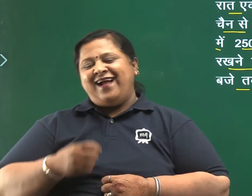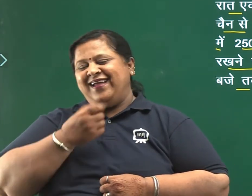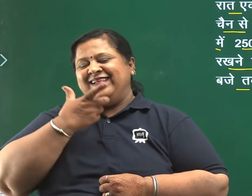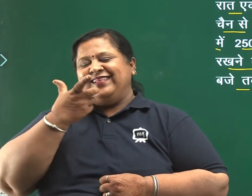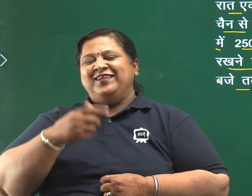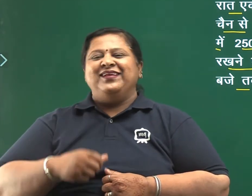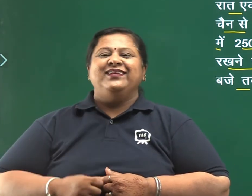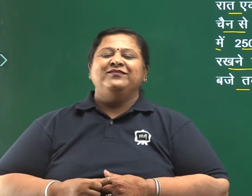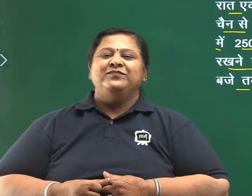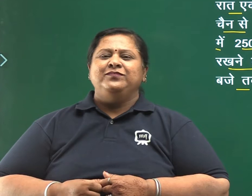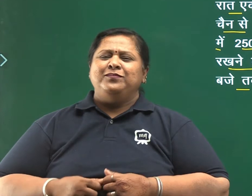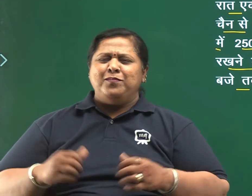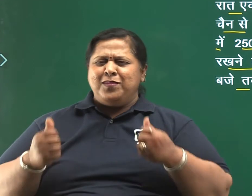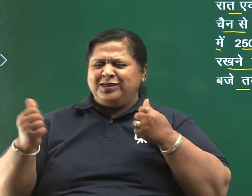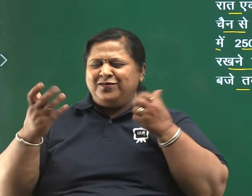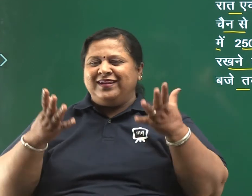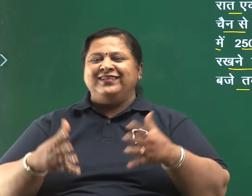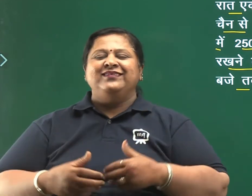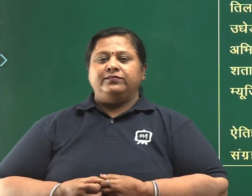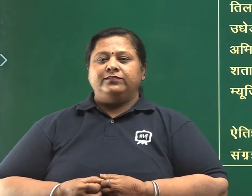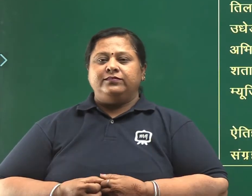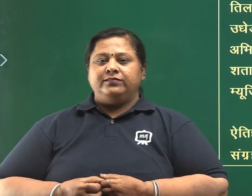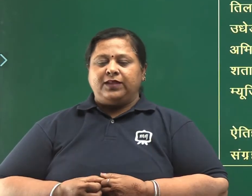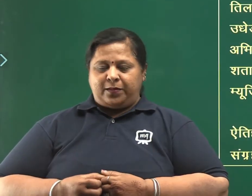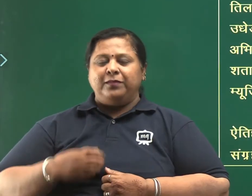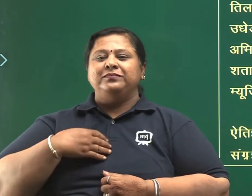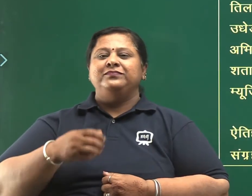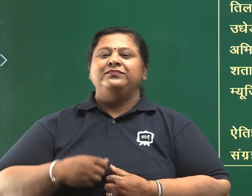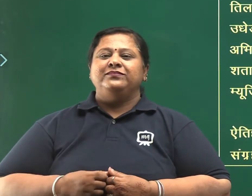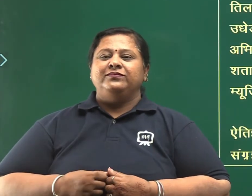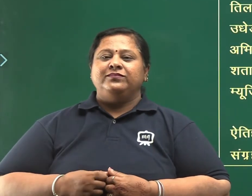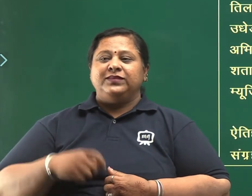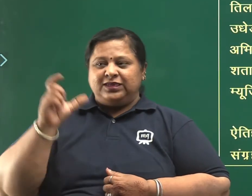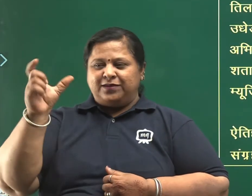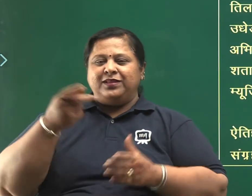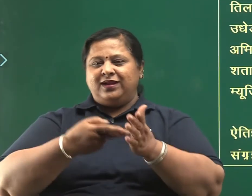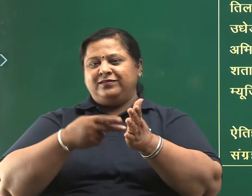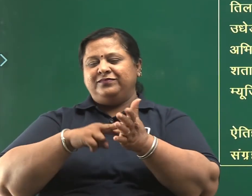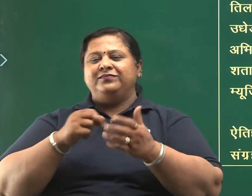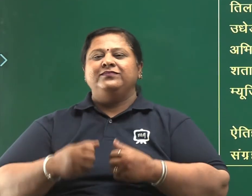वाली और मज़े वाली थी। अब हम शब्दार्थ